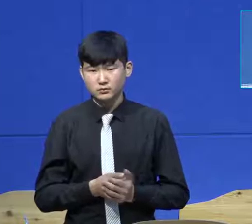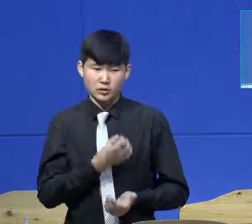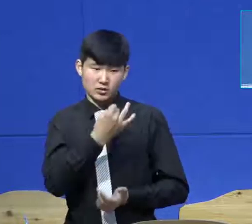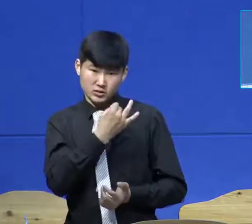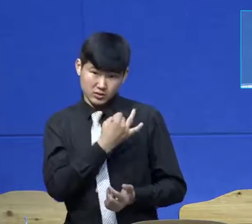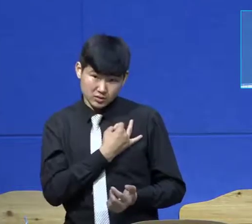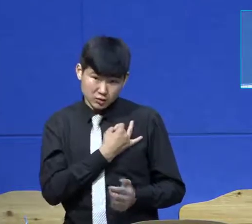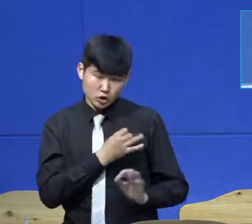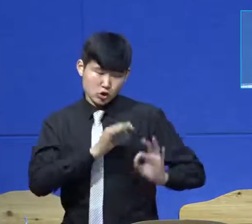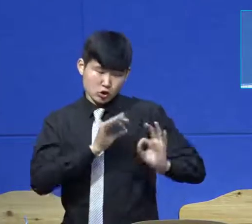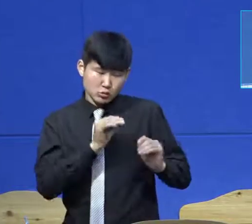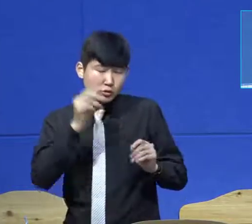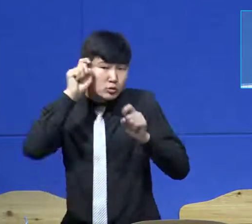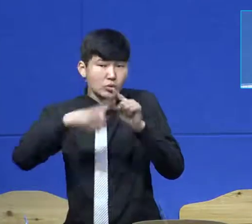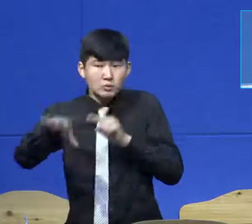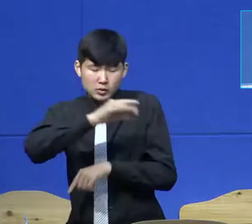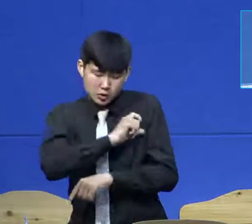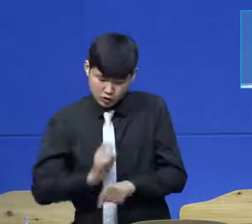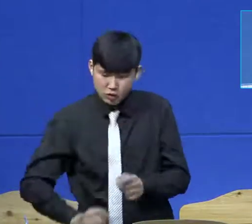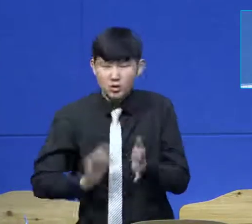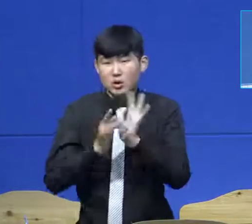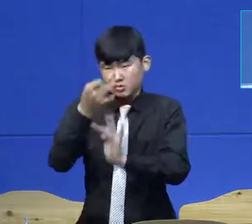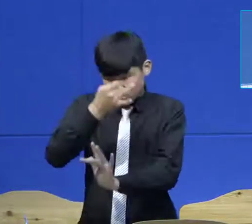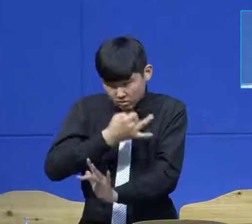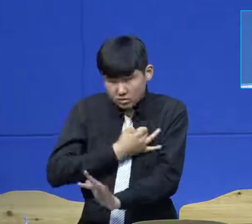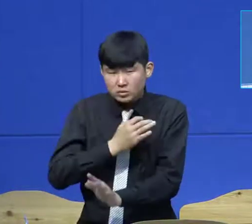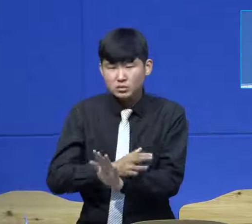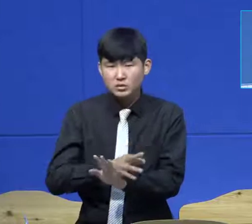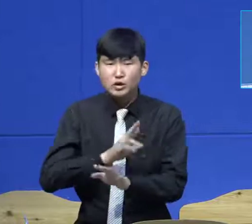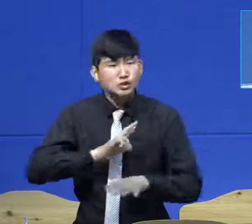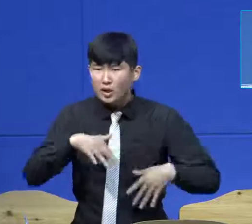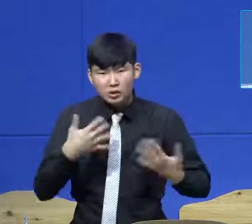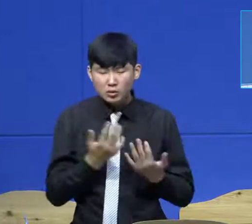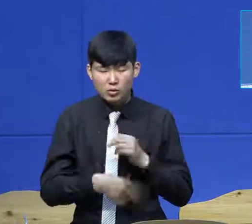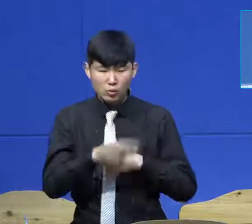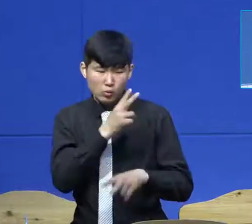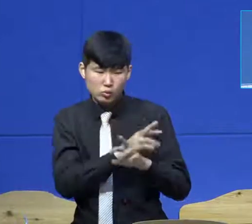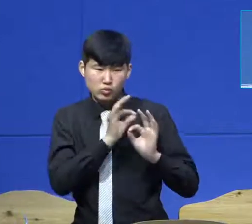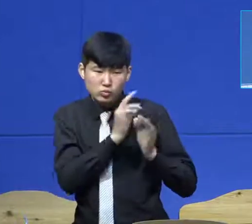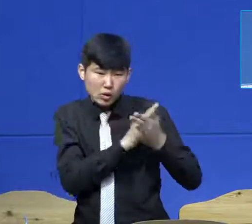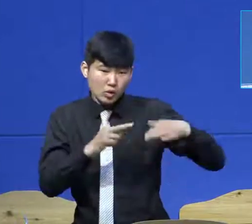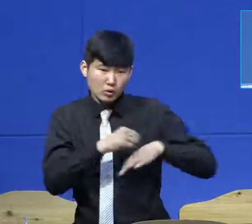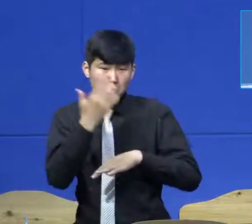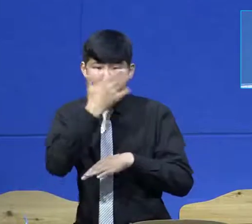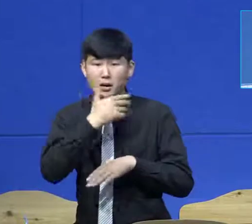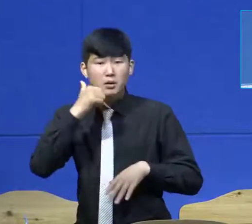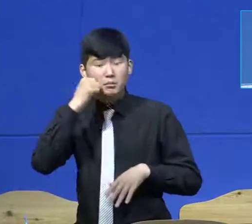Итгэлээр зөвдөгдөхийн тулд бид нэр Христ Есүст итгэсэн. Яагаад гэвэл хуулийн үйлсээр зөвдөгдөх махвууд гэж үгүй